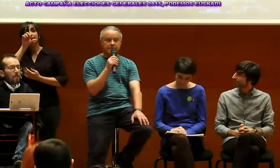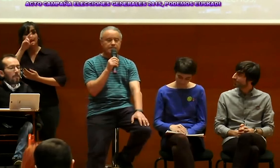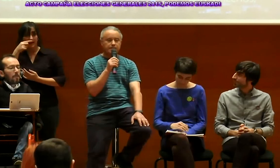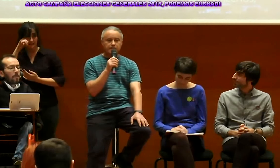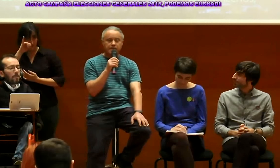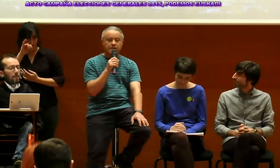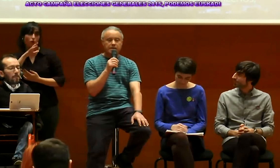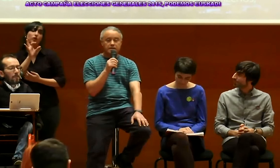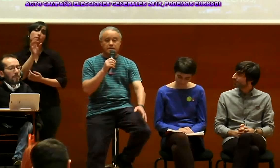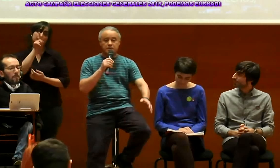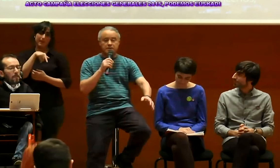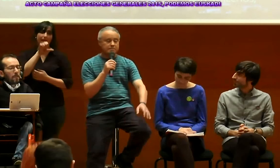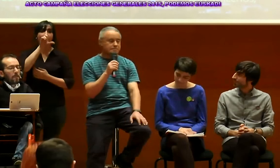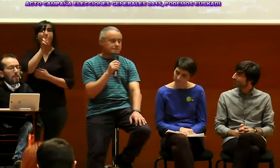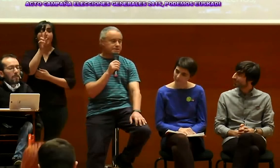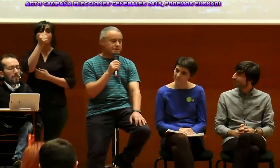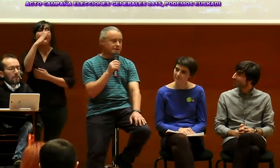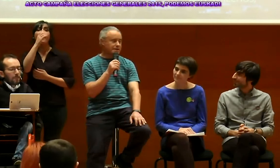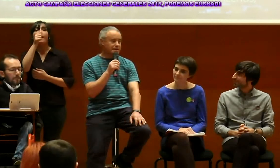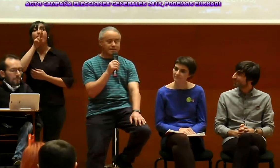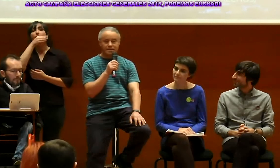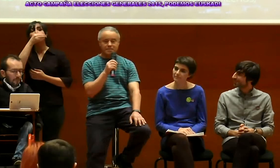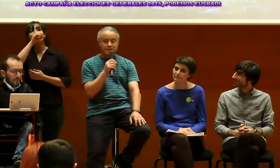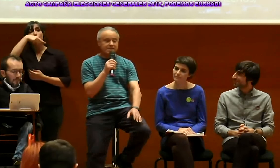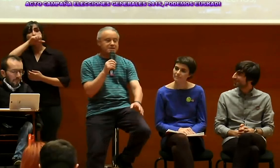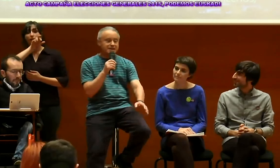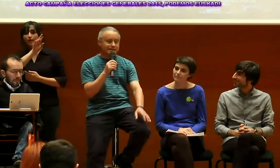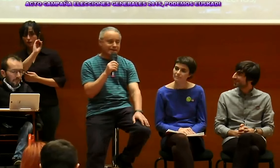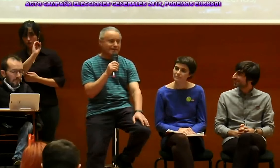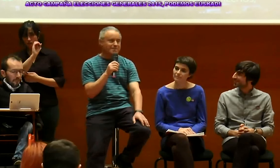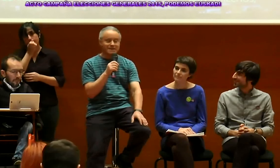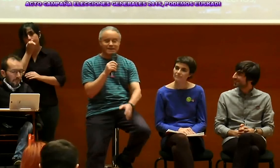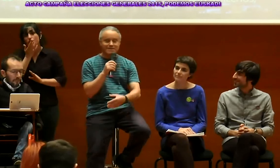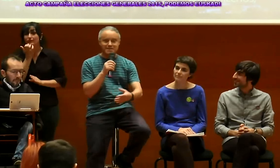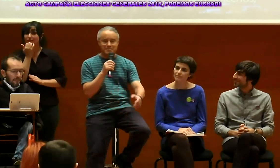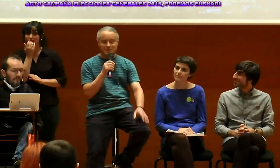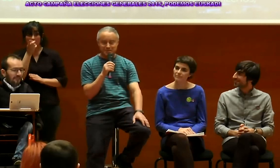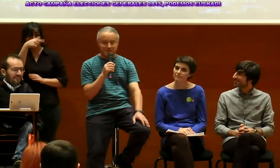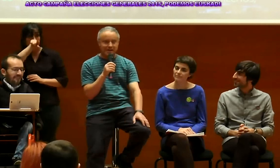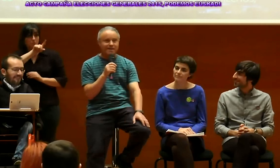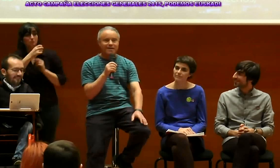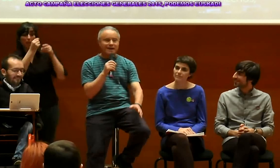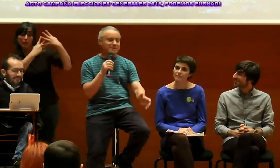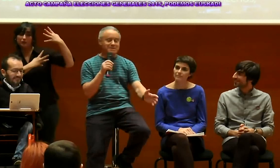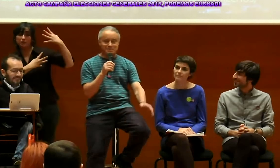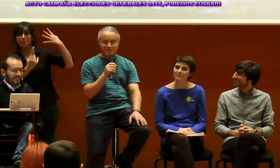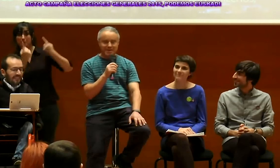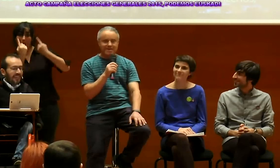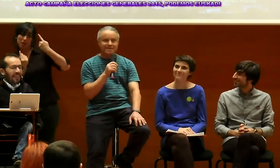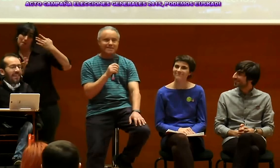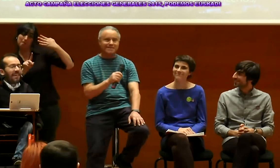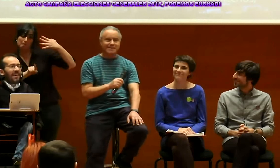Carbonero y bueno, si queréis añadir a alguien más a la lista me podéis votar a mí